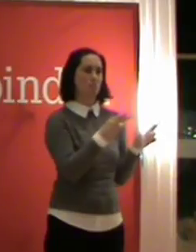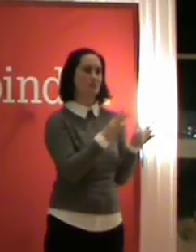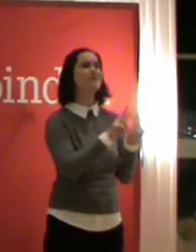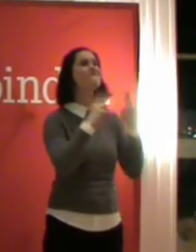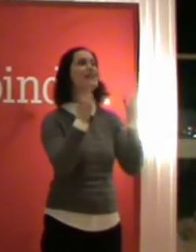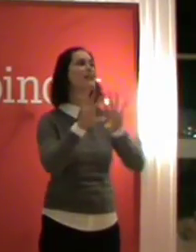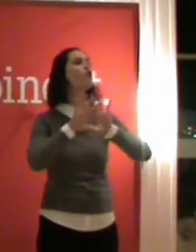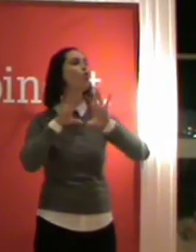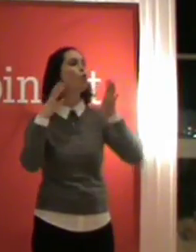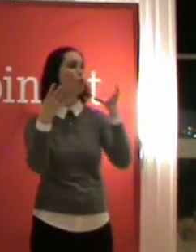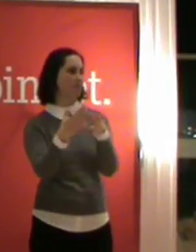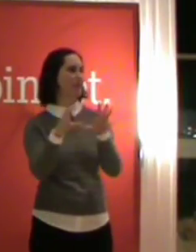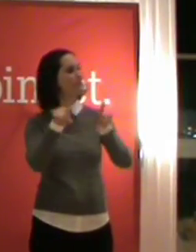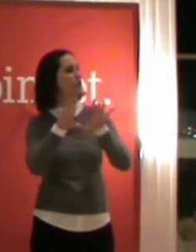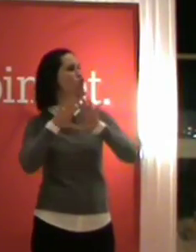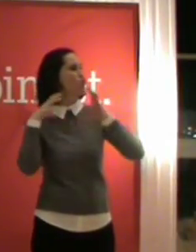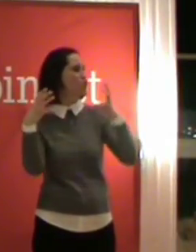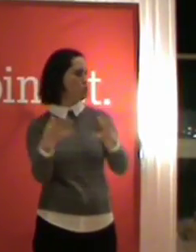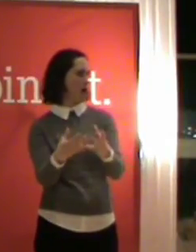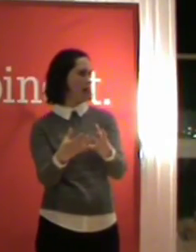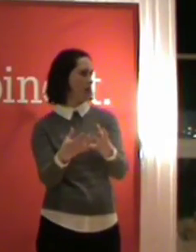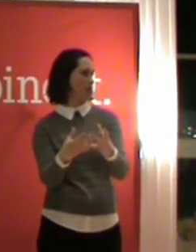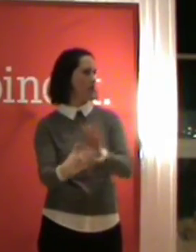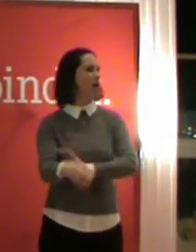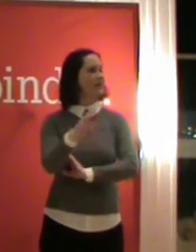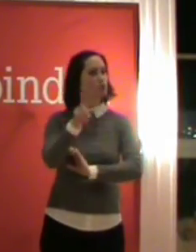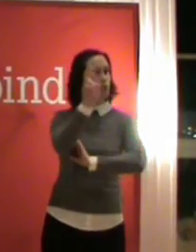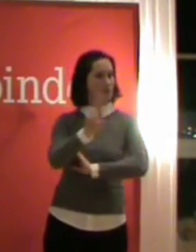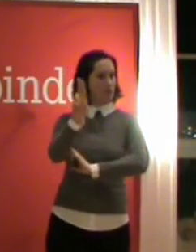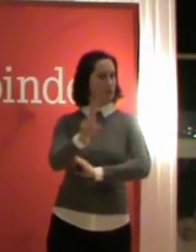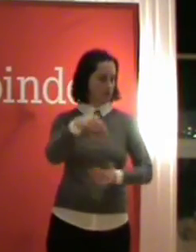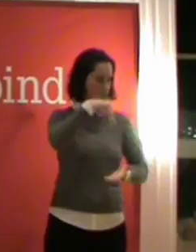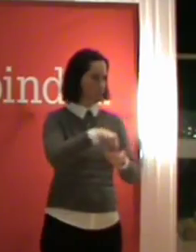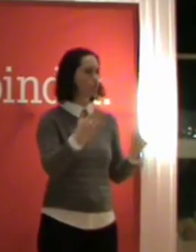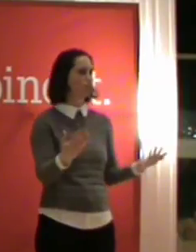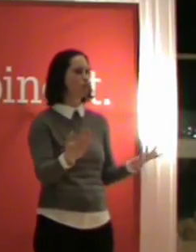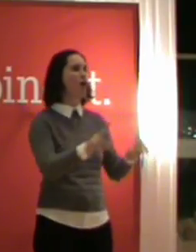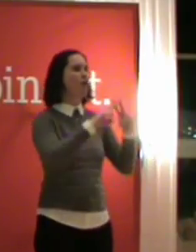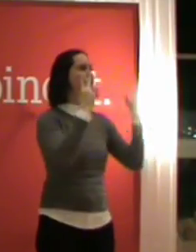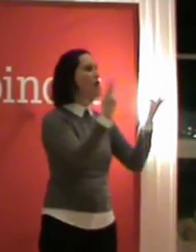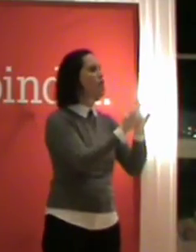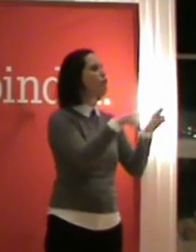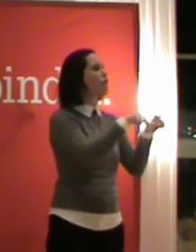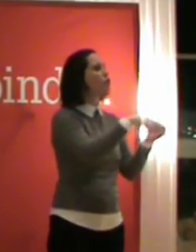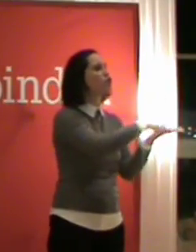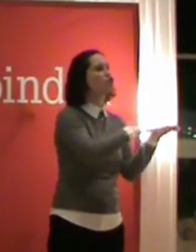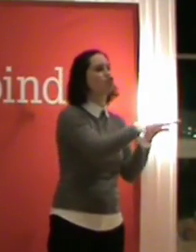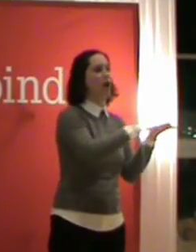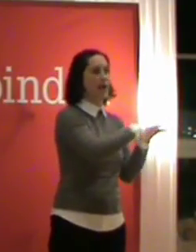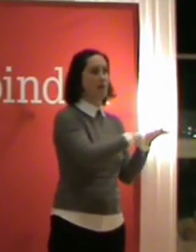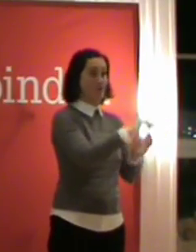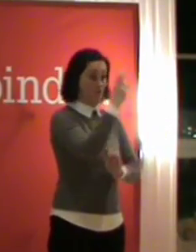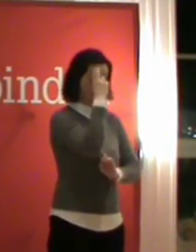nicht. Jetzt ist die Frage, wenn ich mich in einer Universität stelle und sage, die Erde ist eine Scheibe, ist das